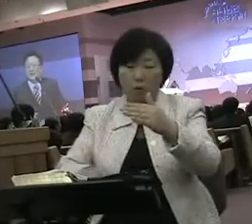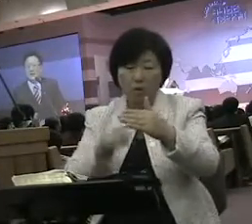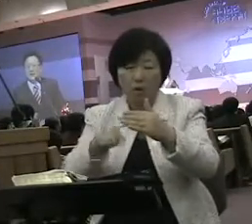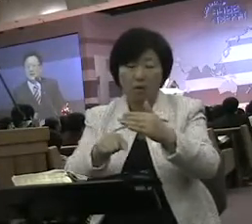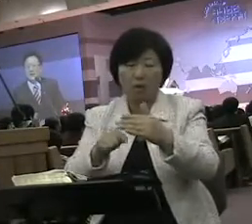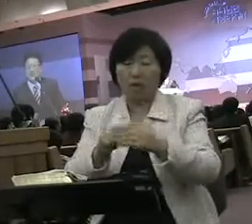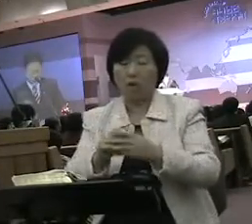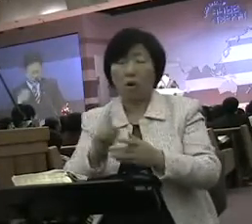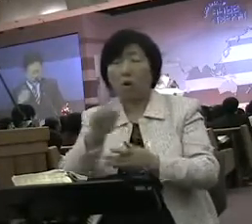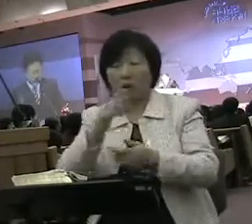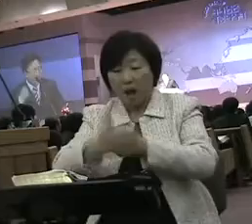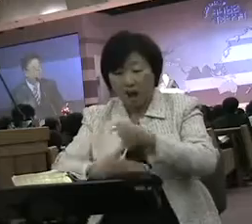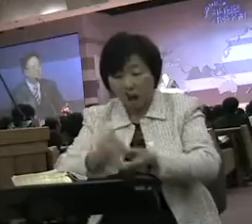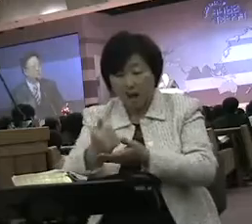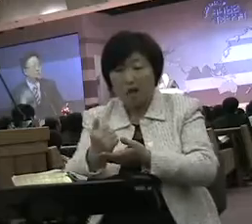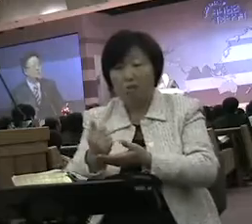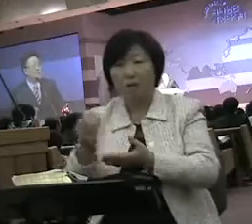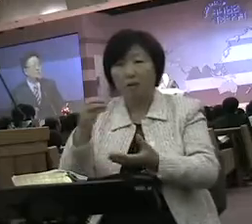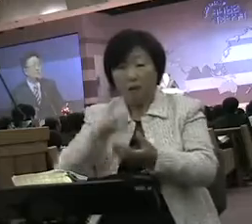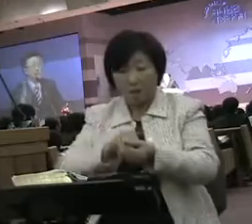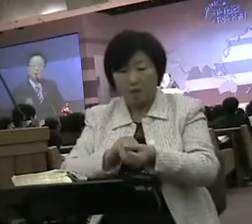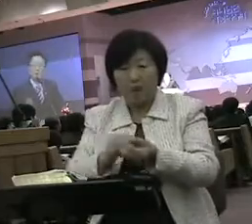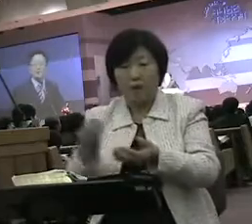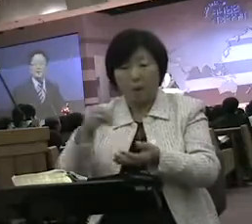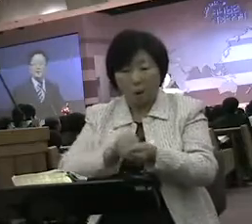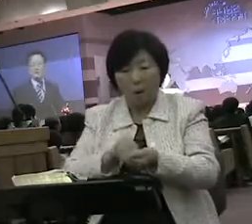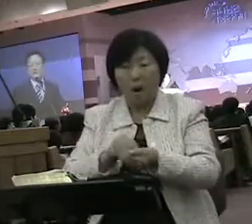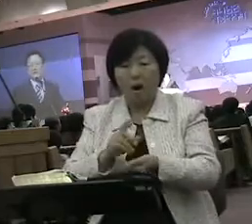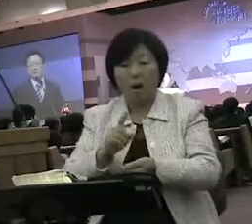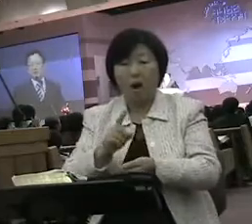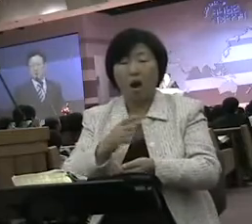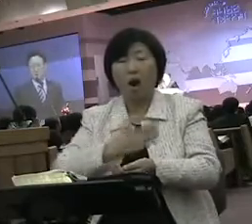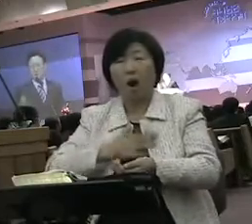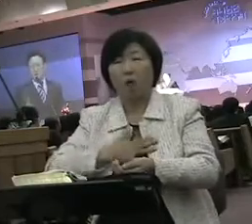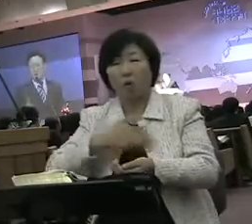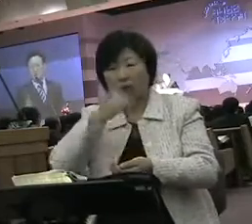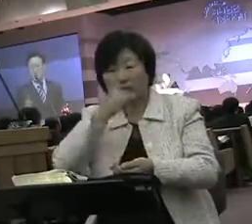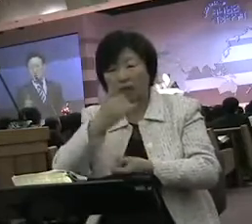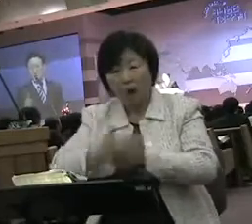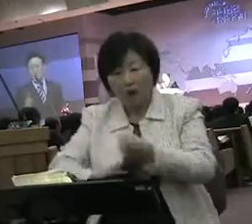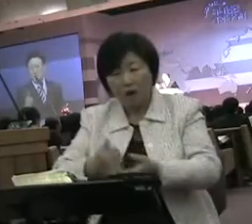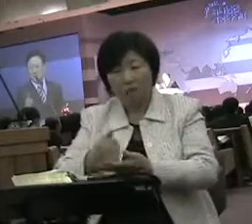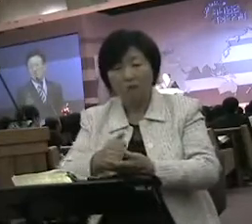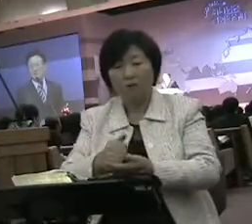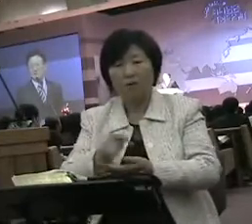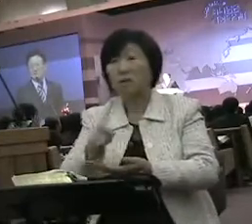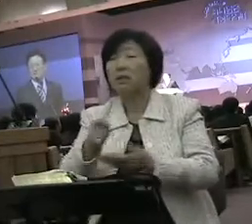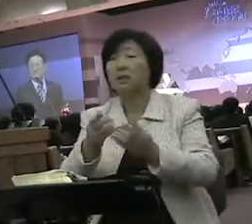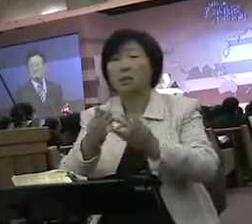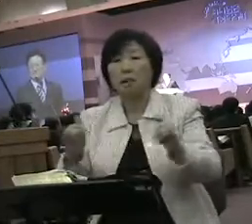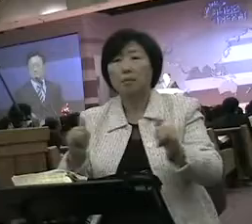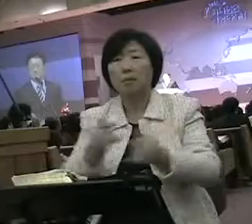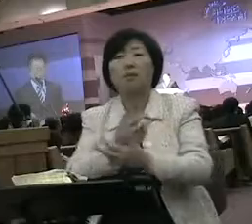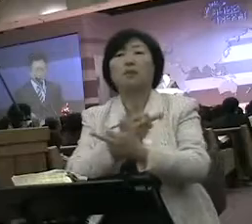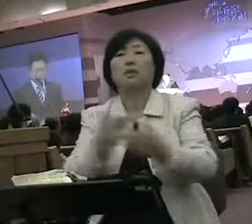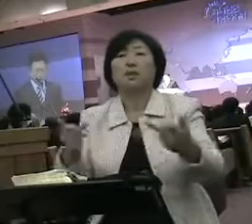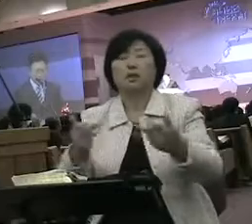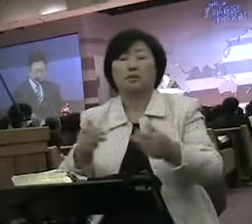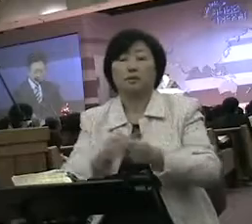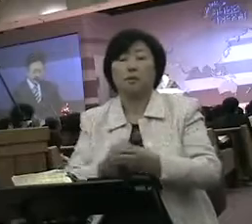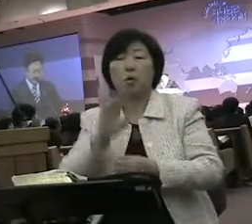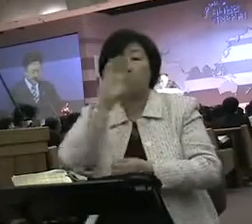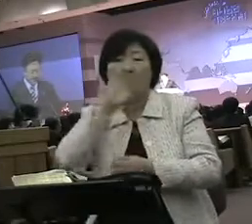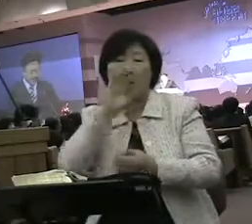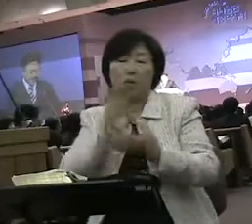있는가? 이 사람이 알고 있는 하나님은 어떤 하나님인가? 여러분, 이것이 바로 그 사람의 크기.